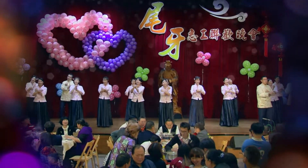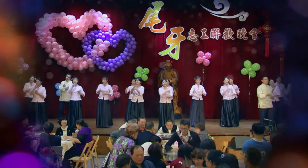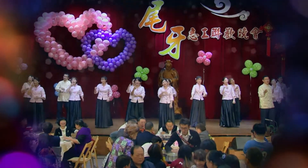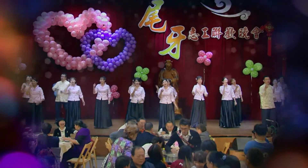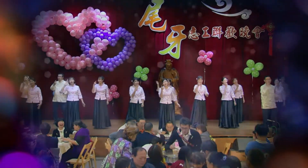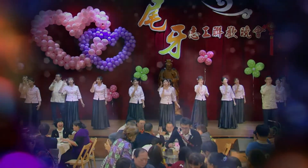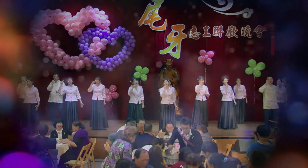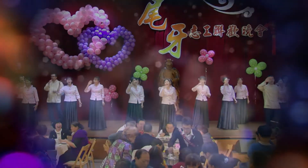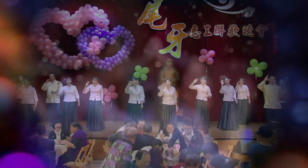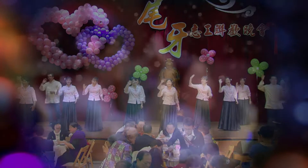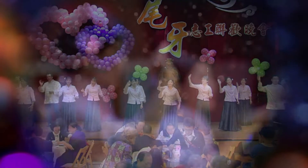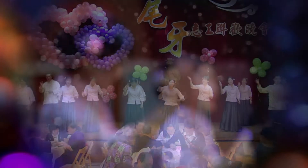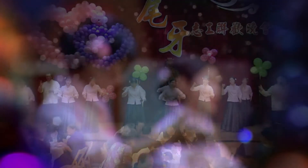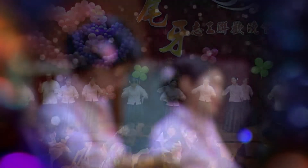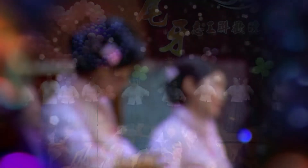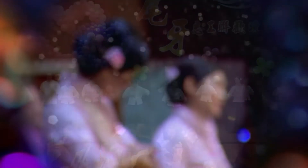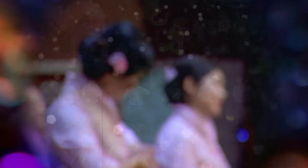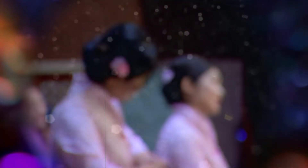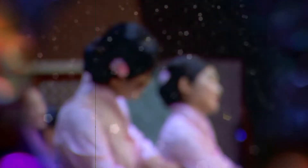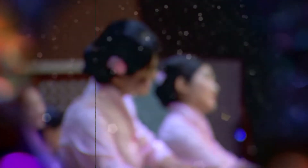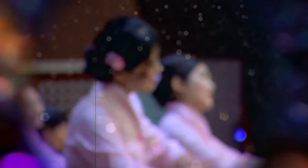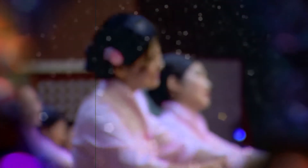代表我的